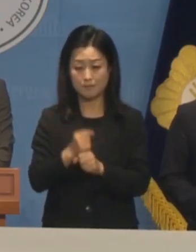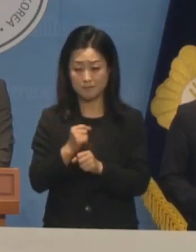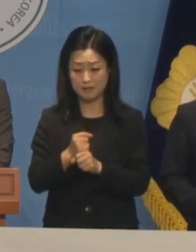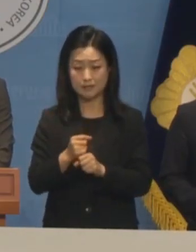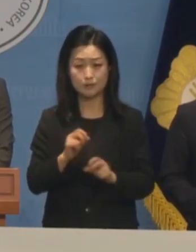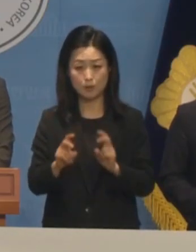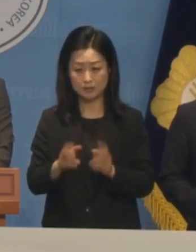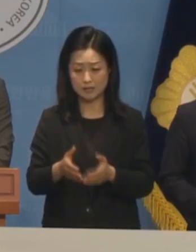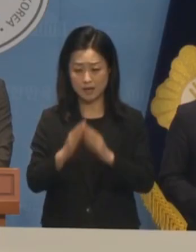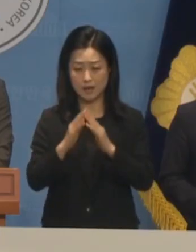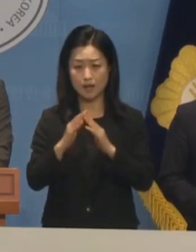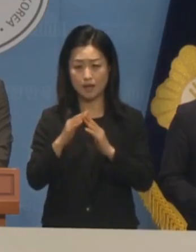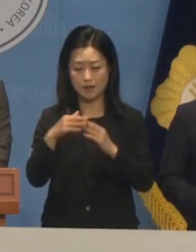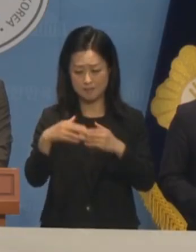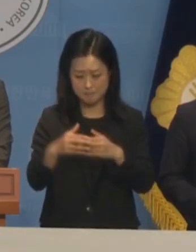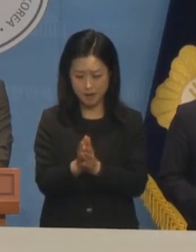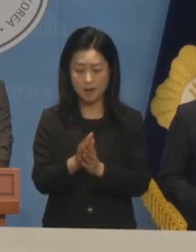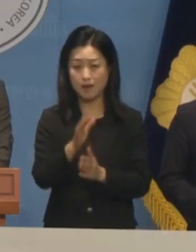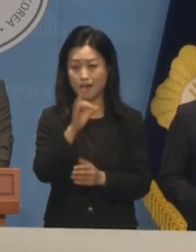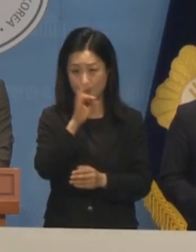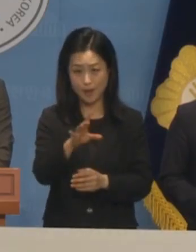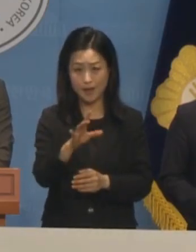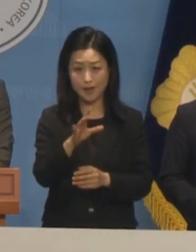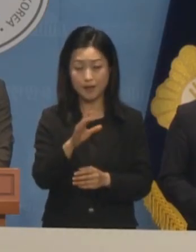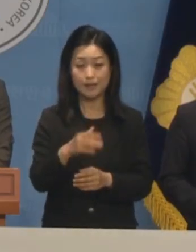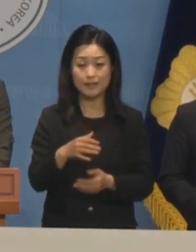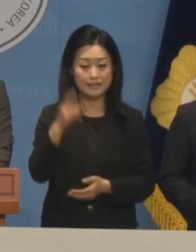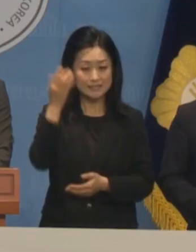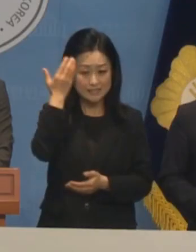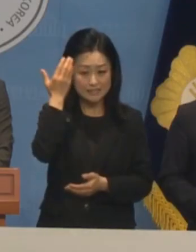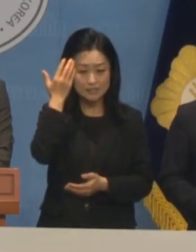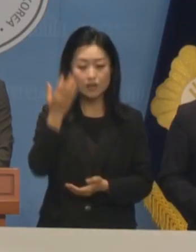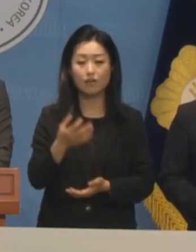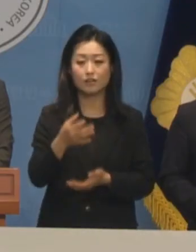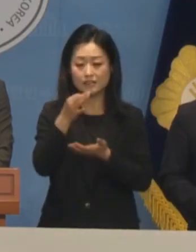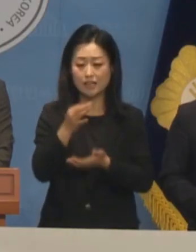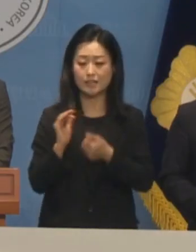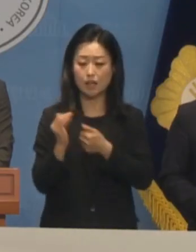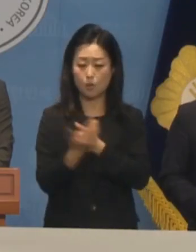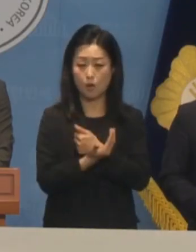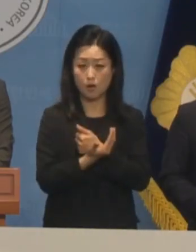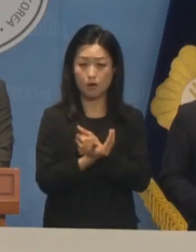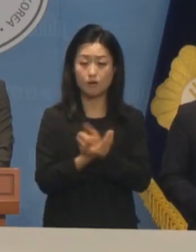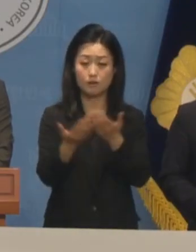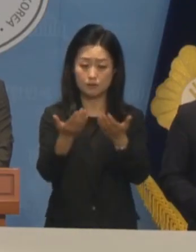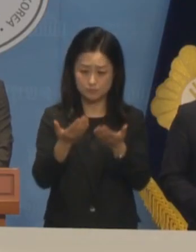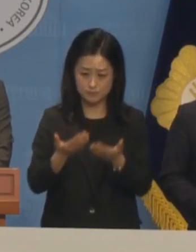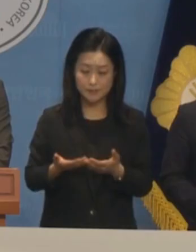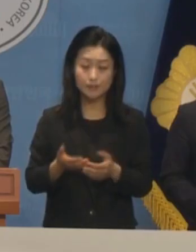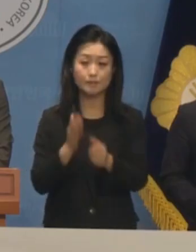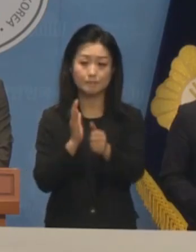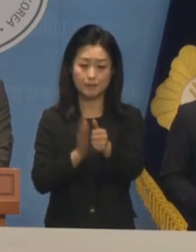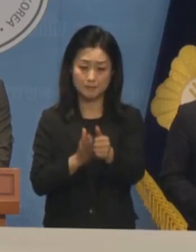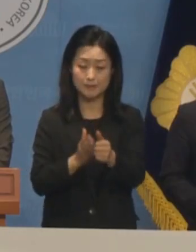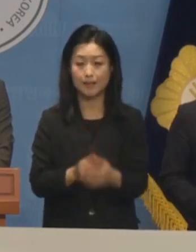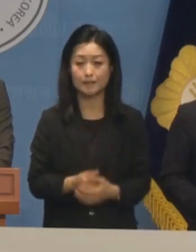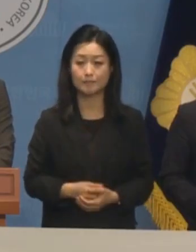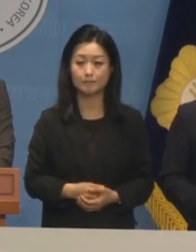않도록 지적재산권 보호에 대한 사회적 인식과 법적 제재가 강화되기를 진심으로